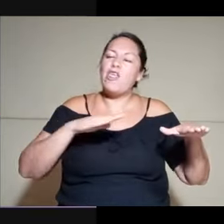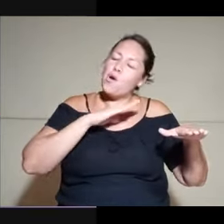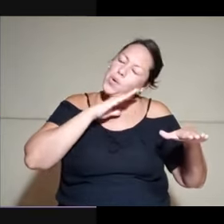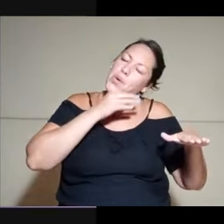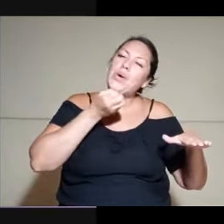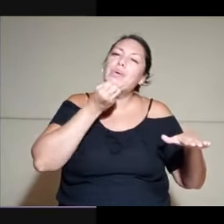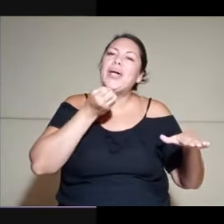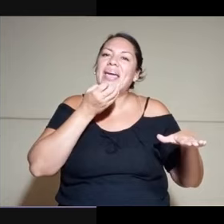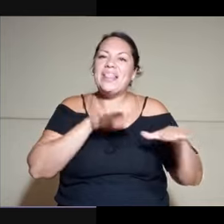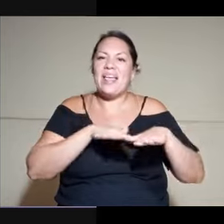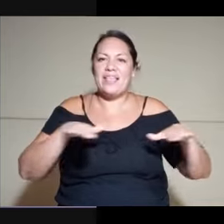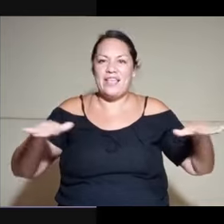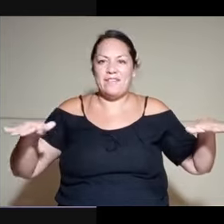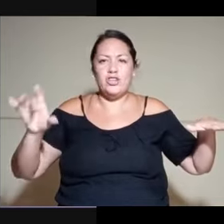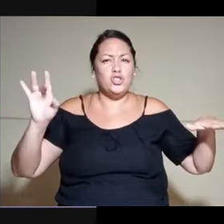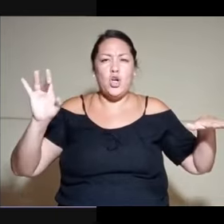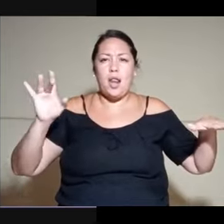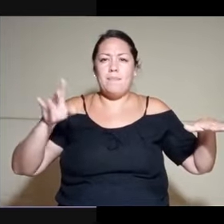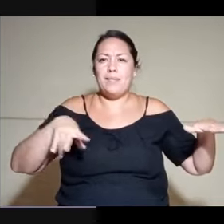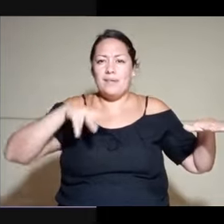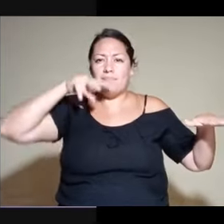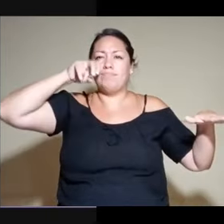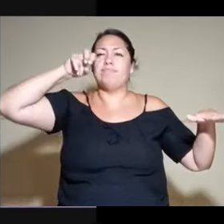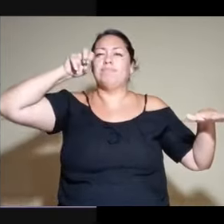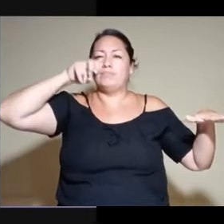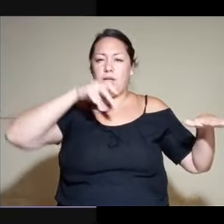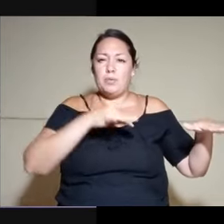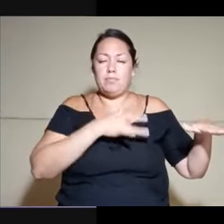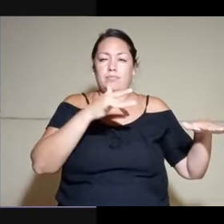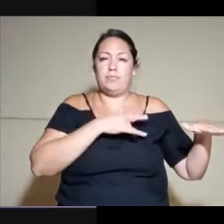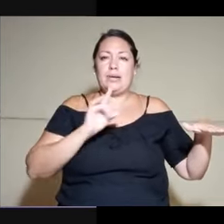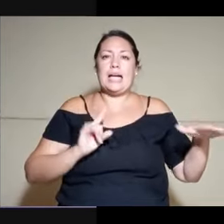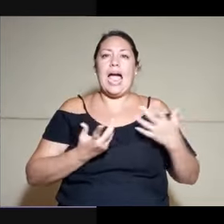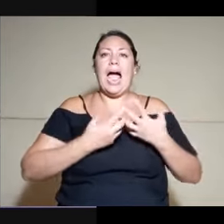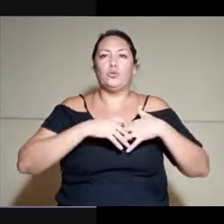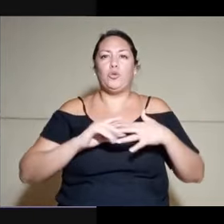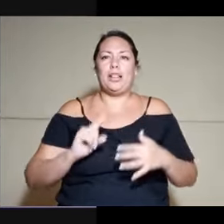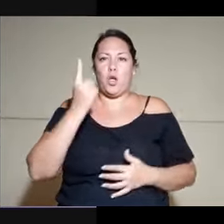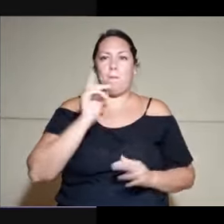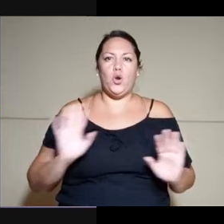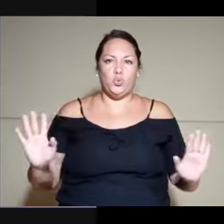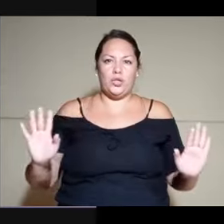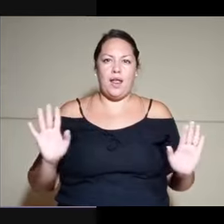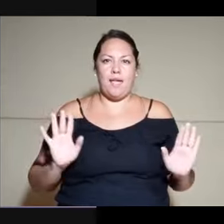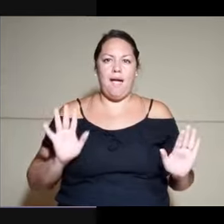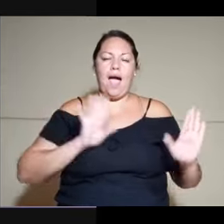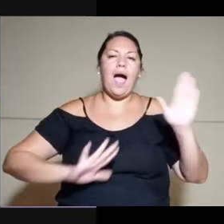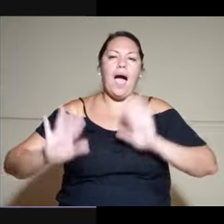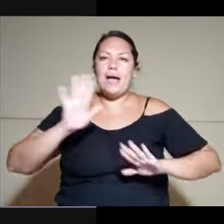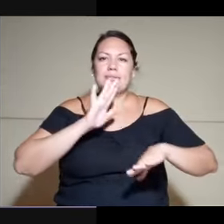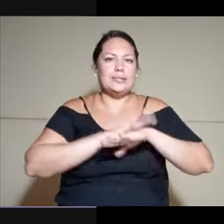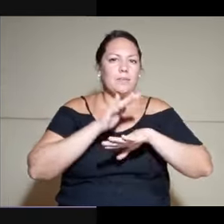corteza. ¿Se entiende? Entonces, por eso se llama estado vegetativo. Porque solamente están primando las